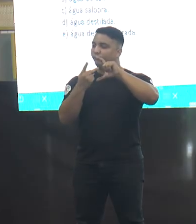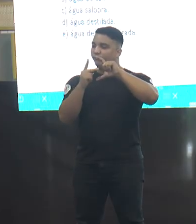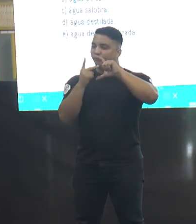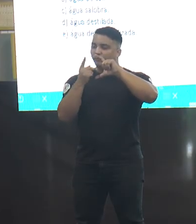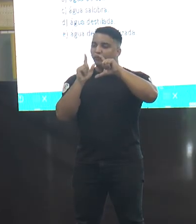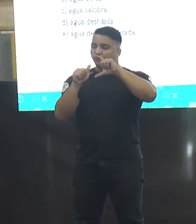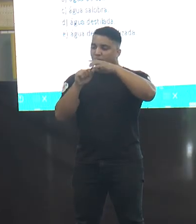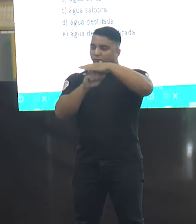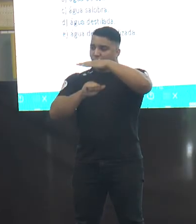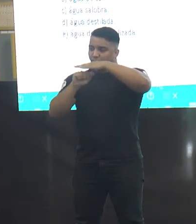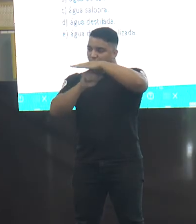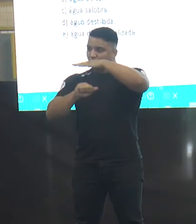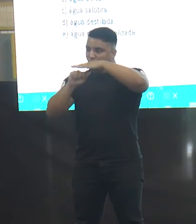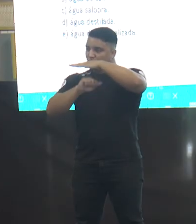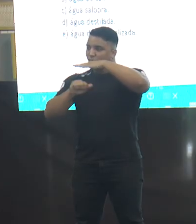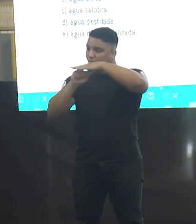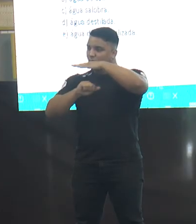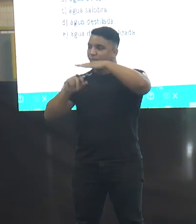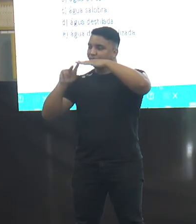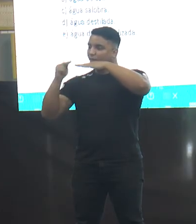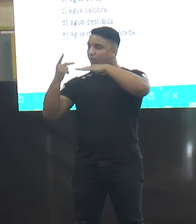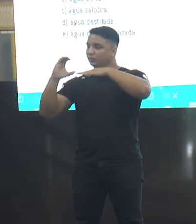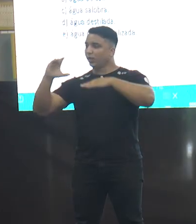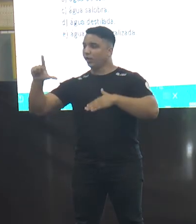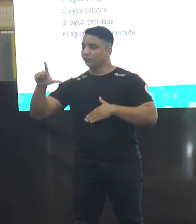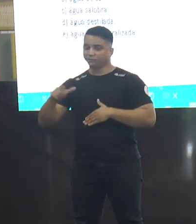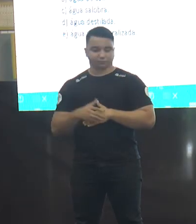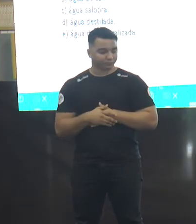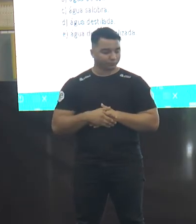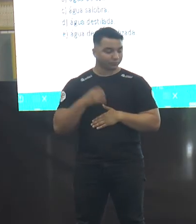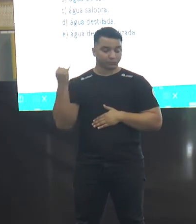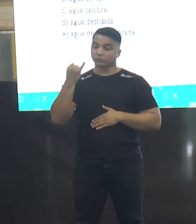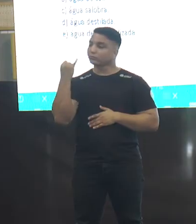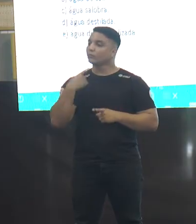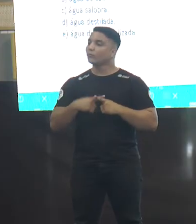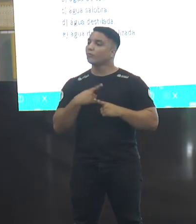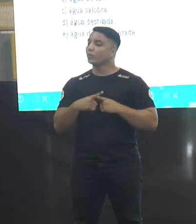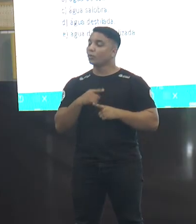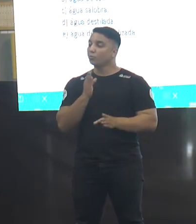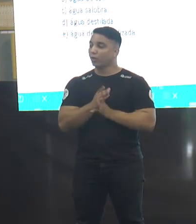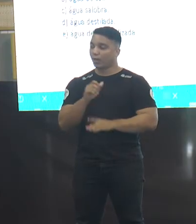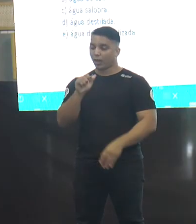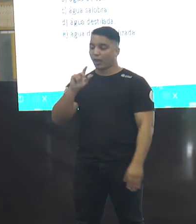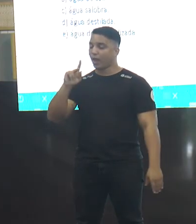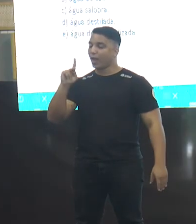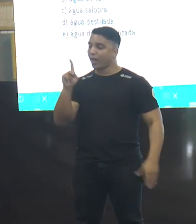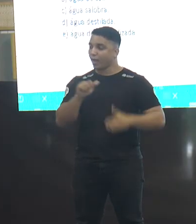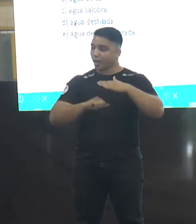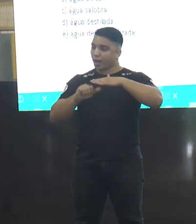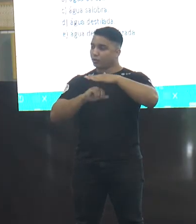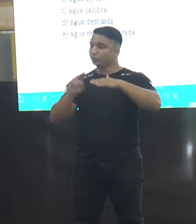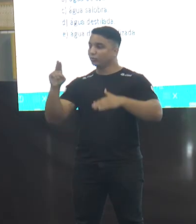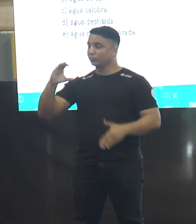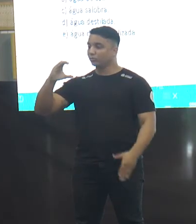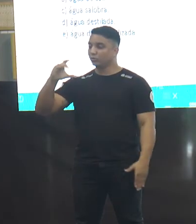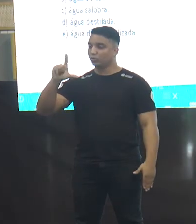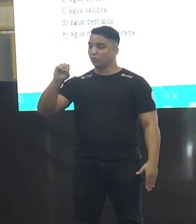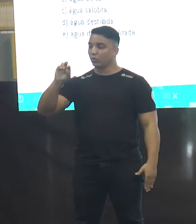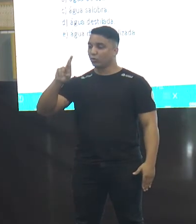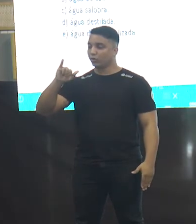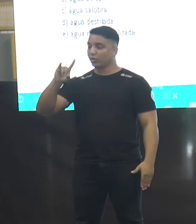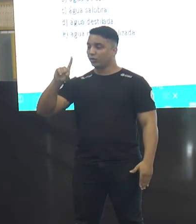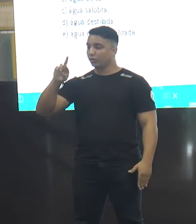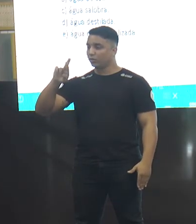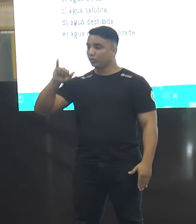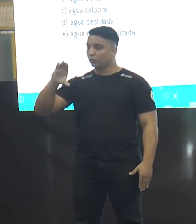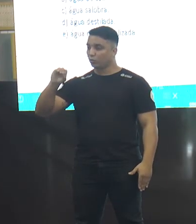Isso é um ácido. É um dos ácidos mais importantes, porque esse cara é o ácido clorídrico. Então a HCl é um